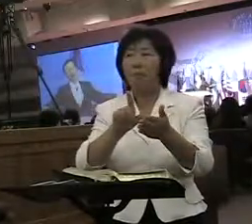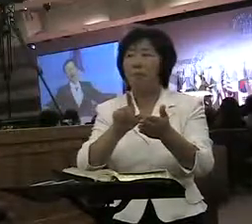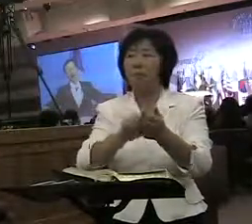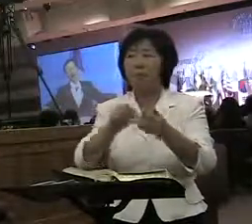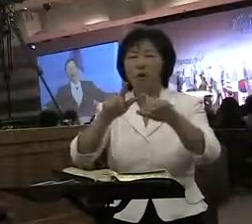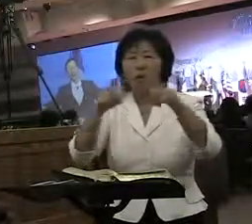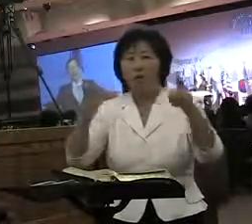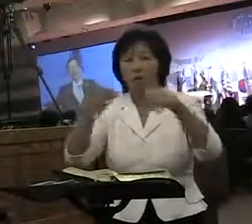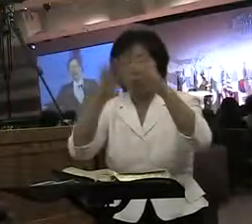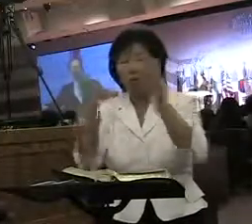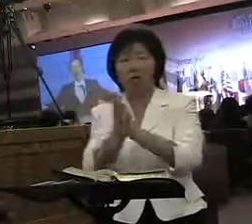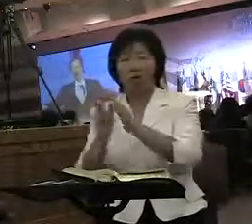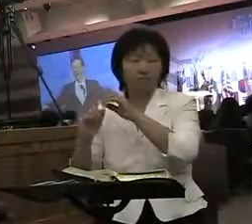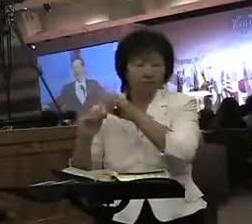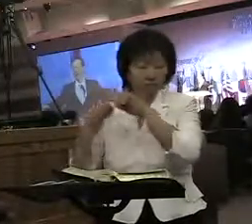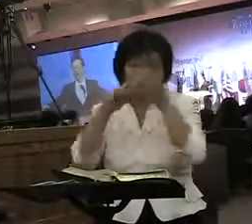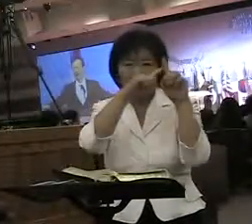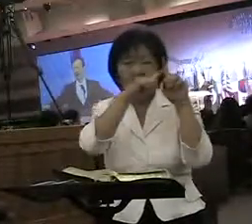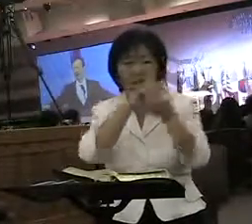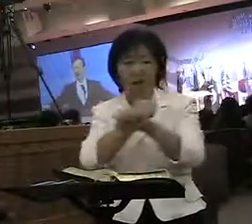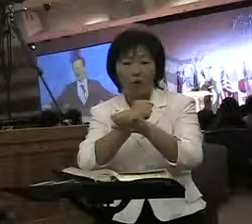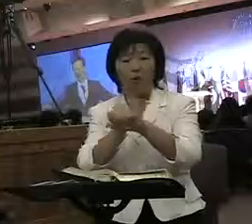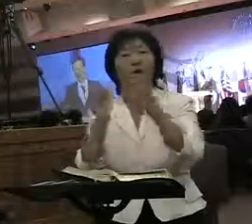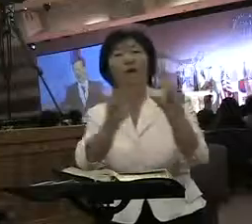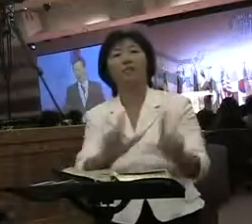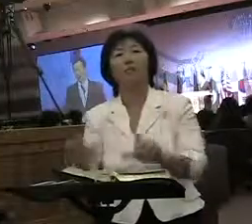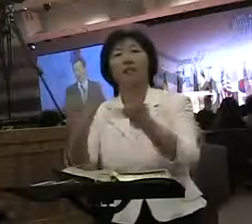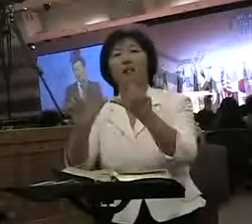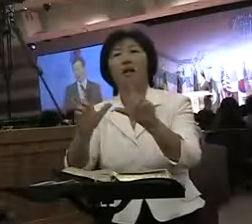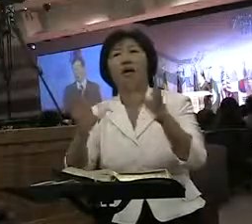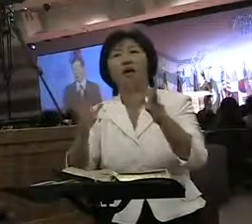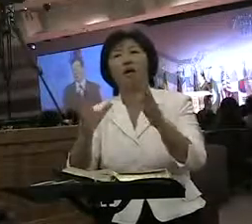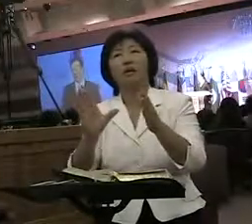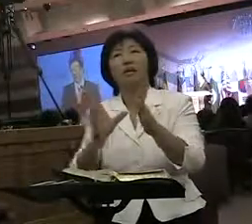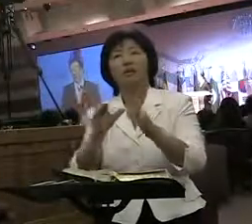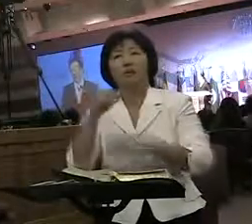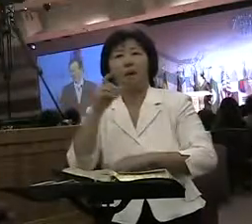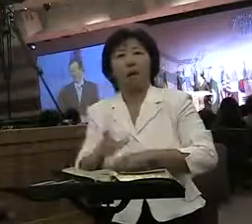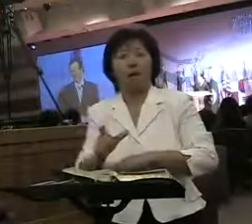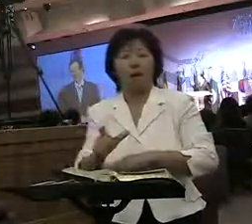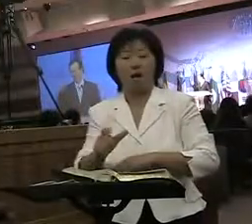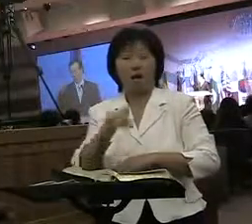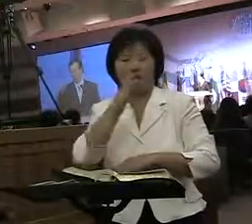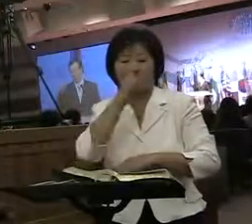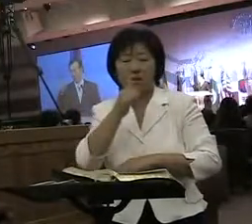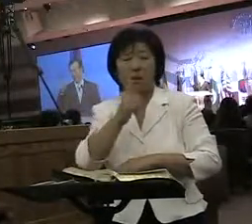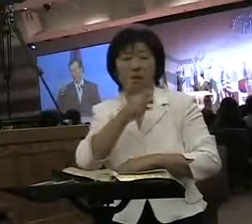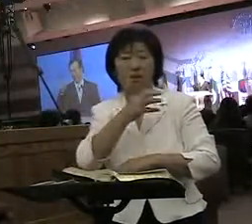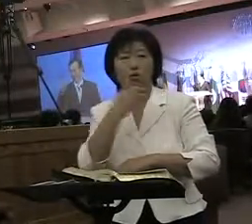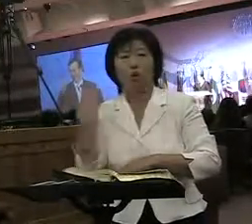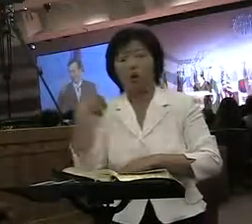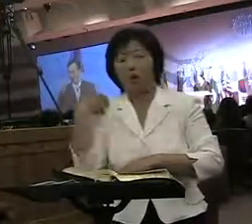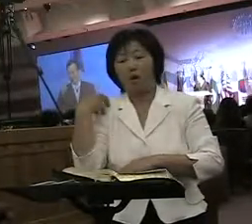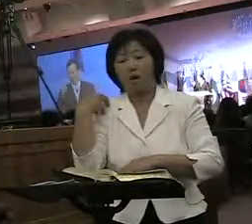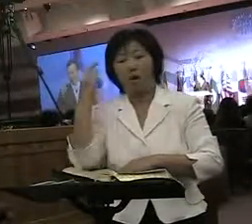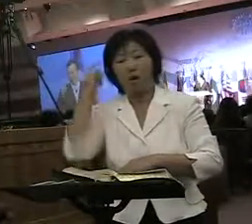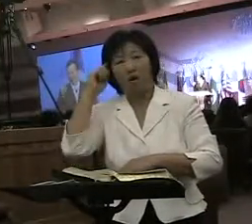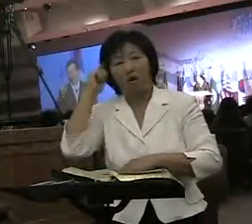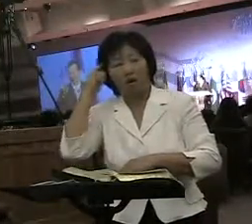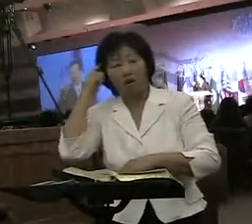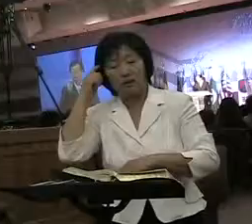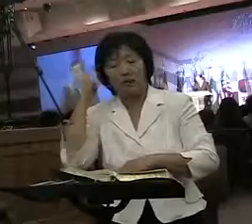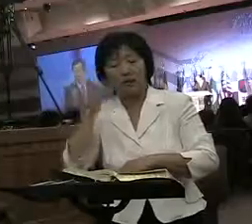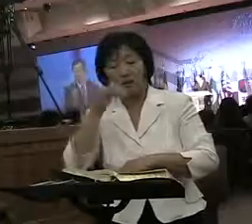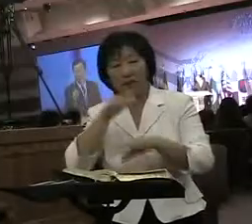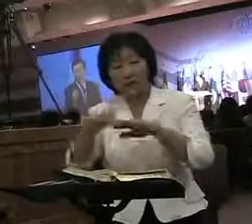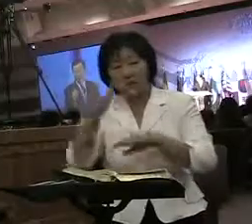살았다는 거예요. 어떻게 어린아이가 이러한 파워를 갖고 살 수 있을까요? 소명의식입니다. 어렸을 때부터 내가